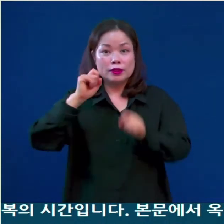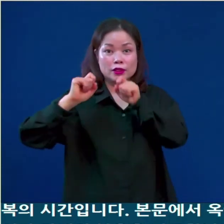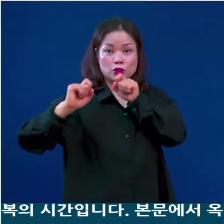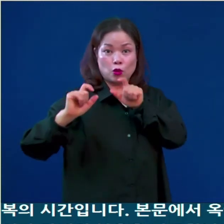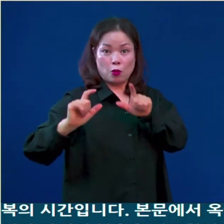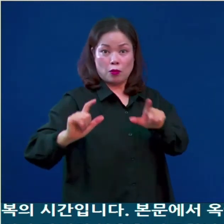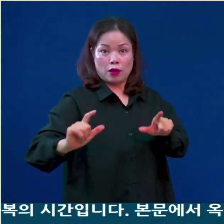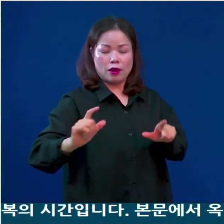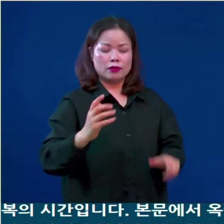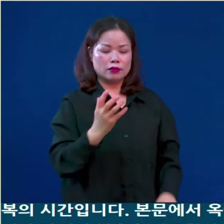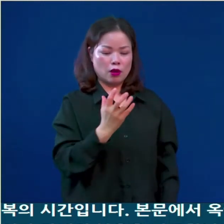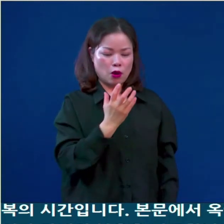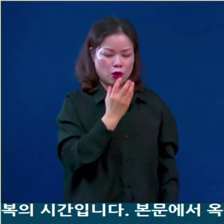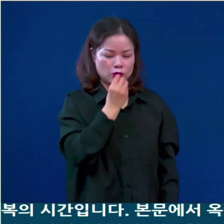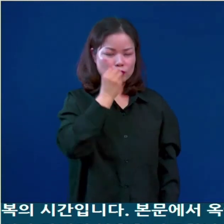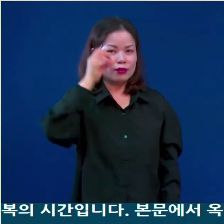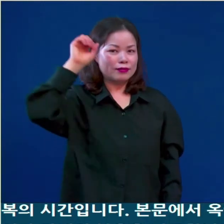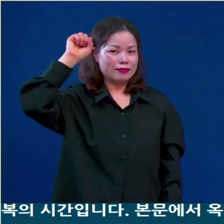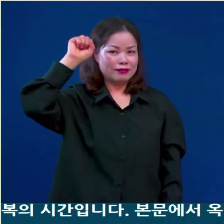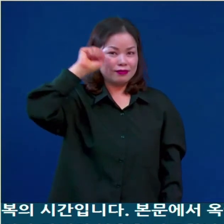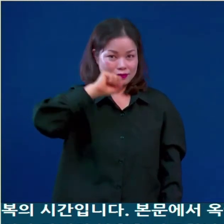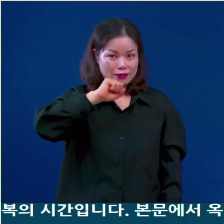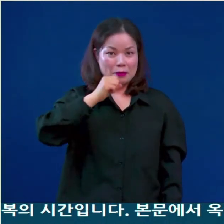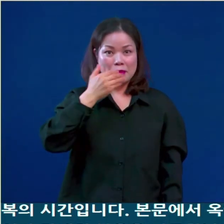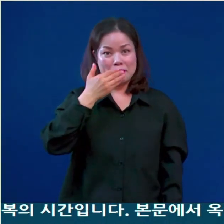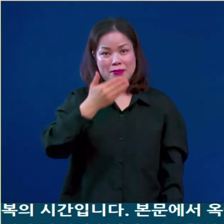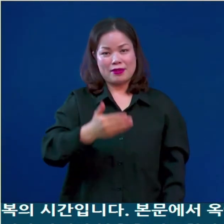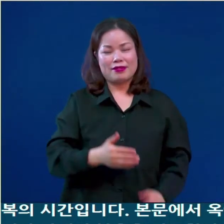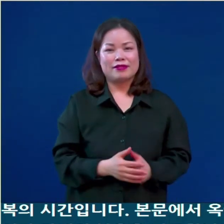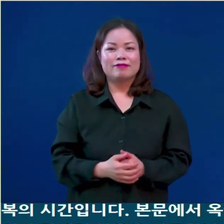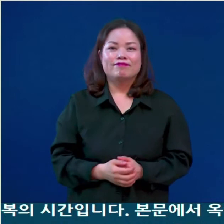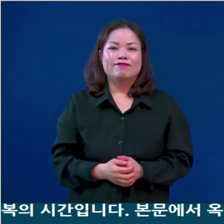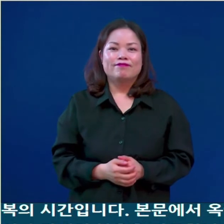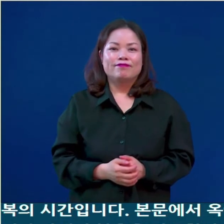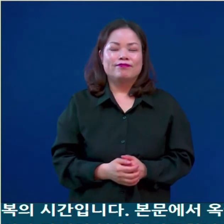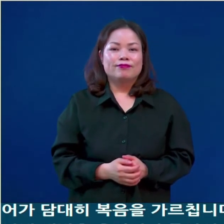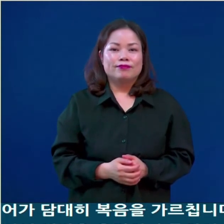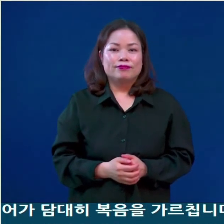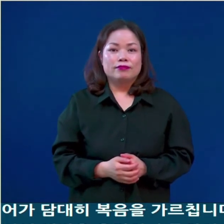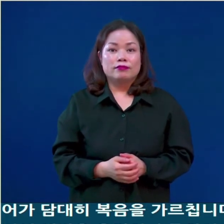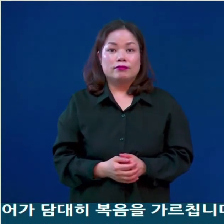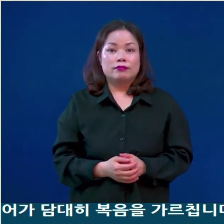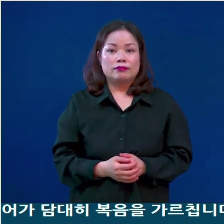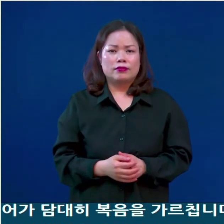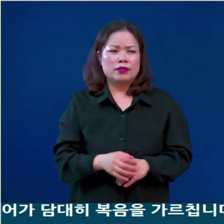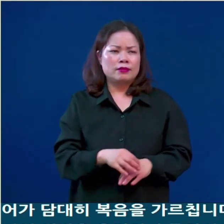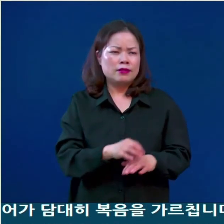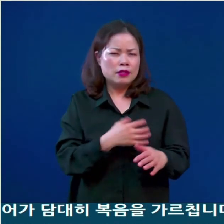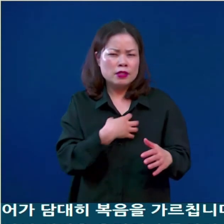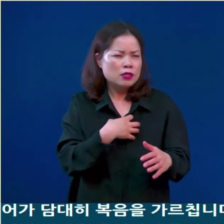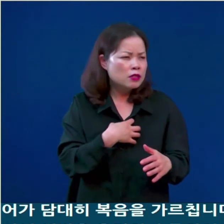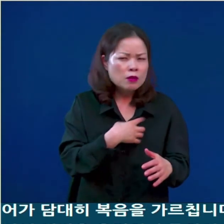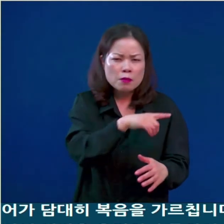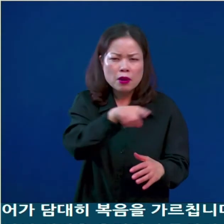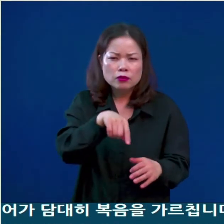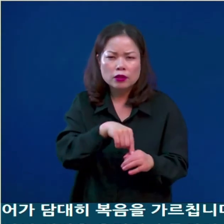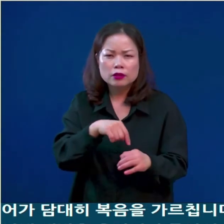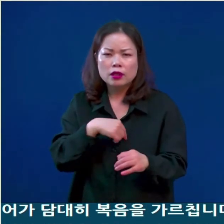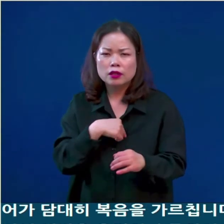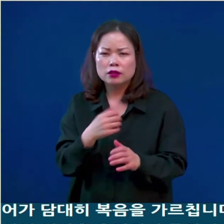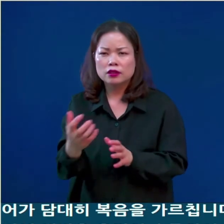선포하는 거룩한 새벽이 될 수 있었습니다. 살기와 위협에 차서